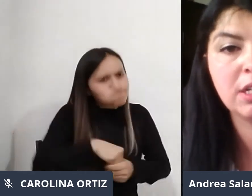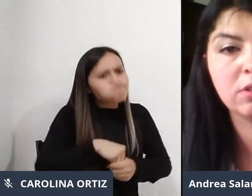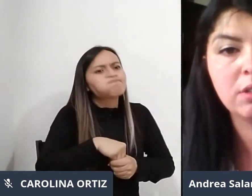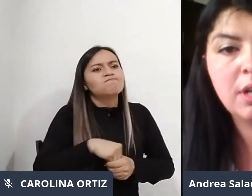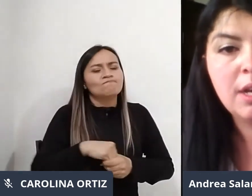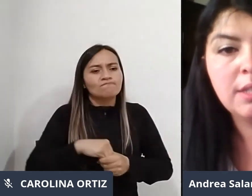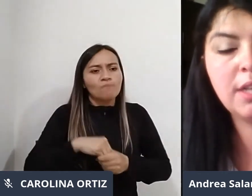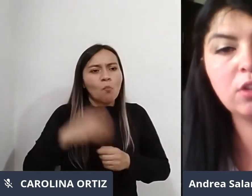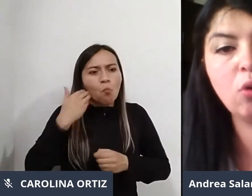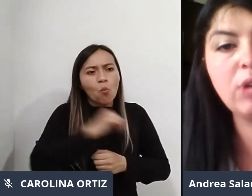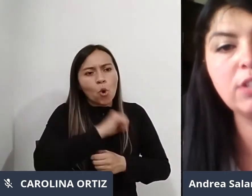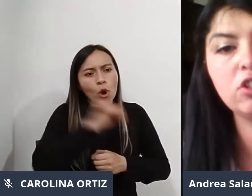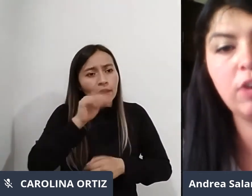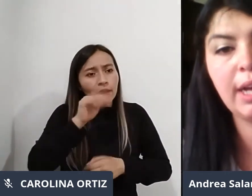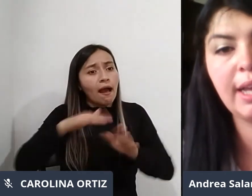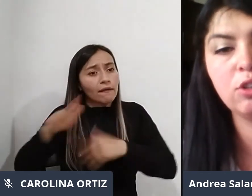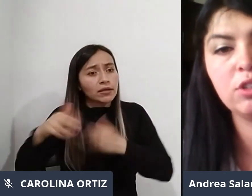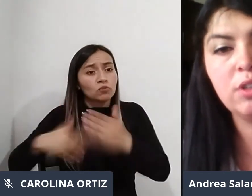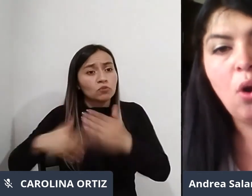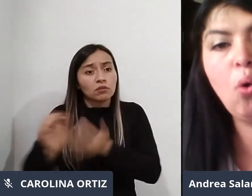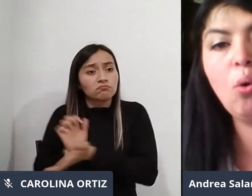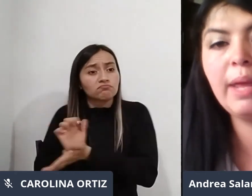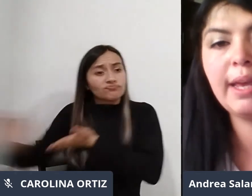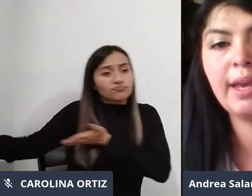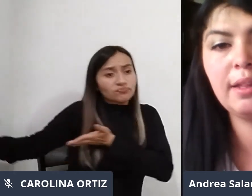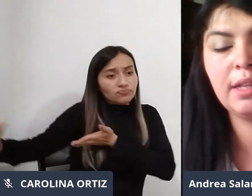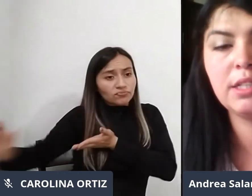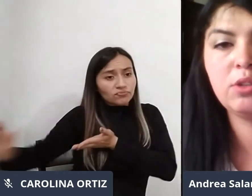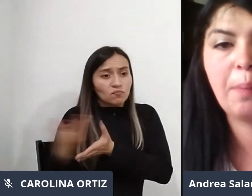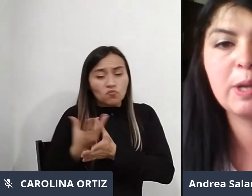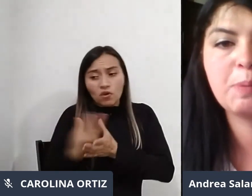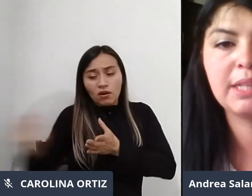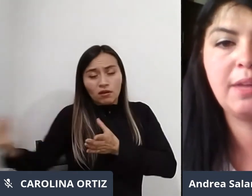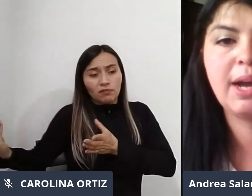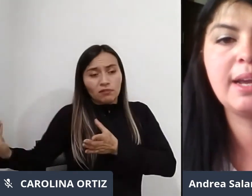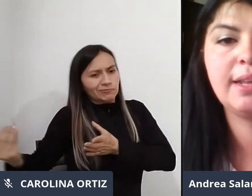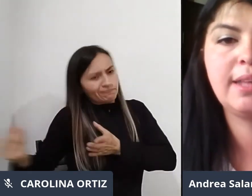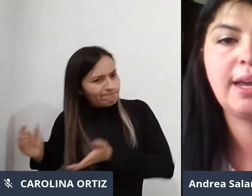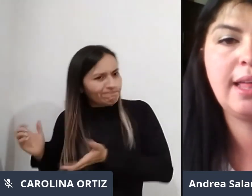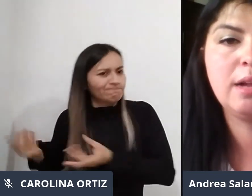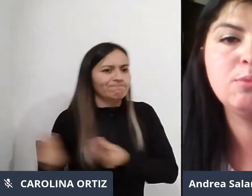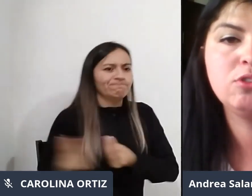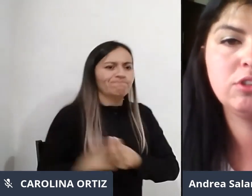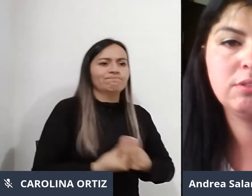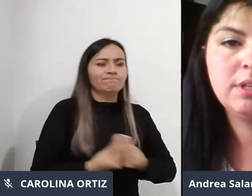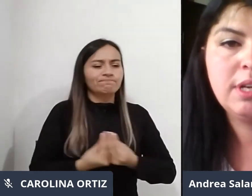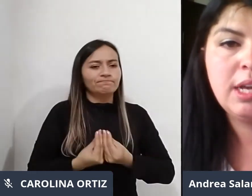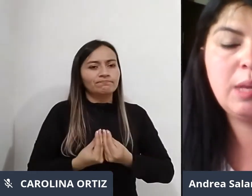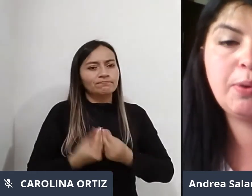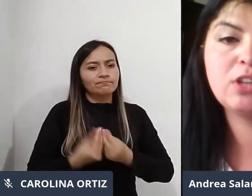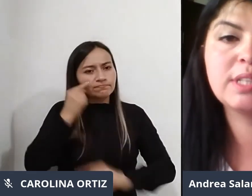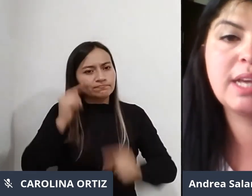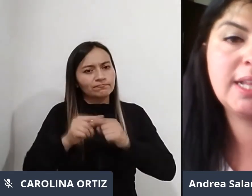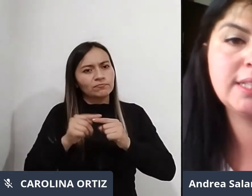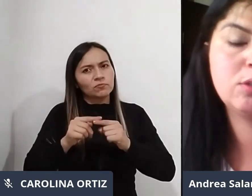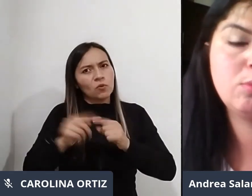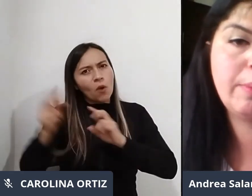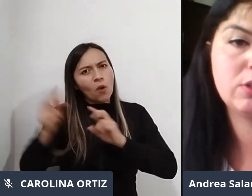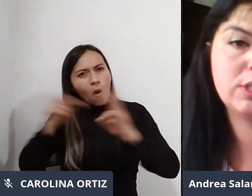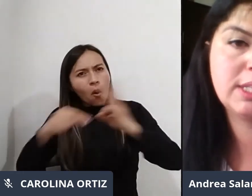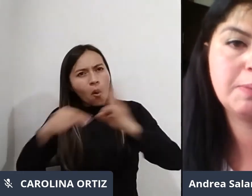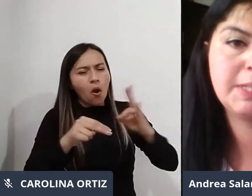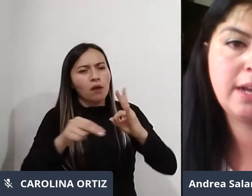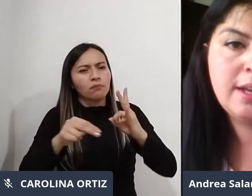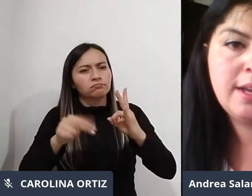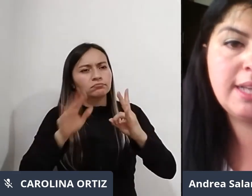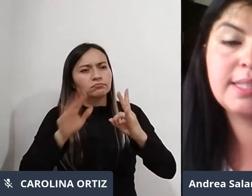muchos procesos, ¿cierto? Una historia que nos ubique desde una perspectiva crítica del mundo. Y por eso es que en estos